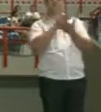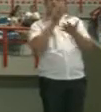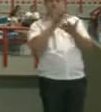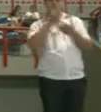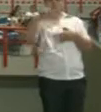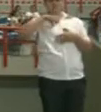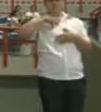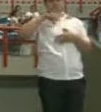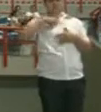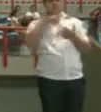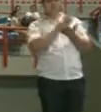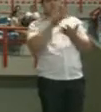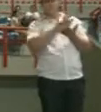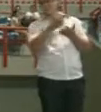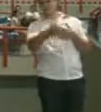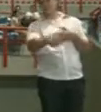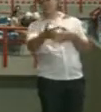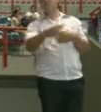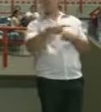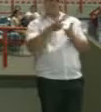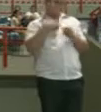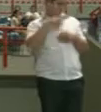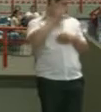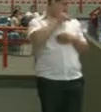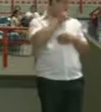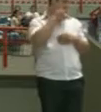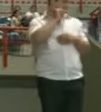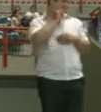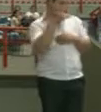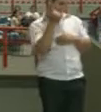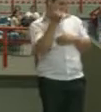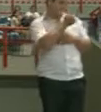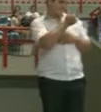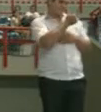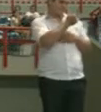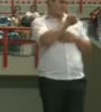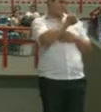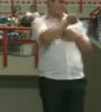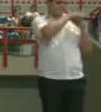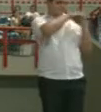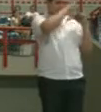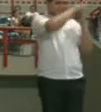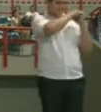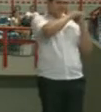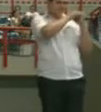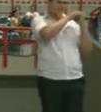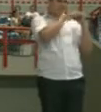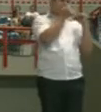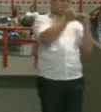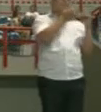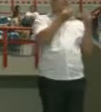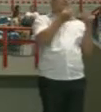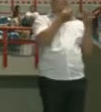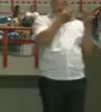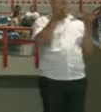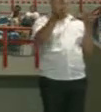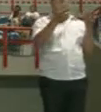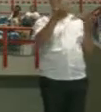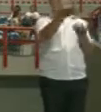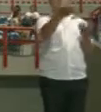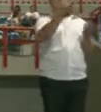Mas é dada uma solução para Madalena. A mãe de Madalena passa a mão na cabeça dela e diz qual é a solução. Alguém